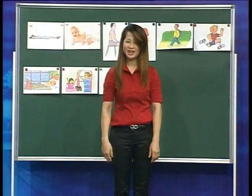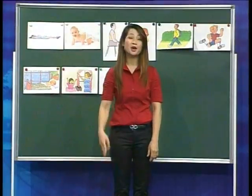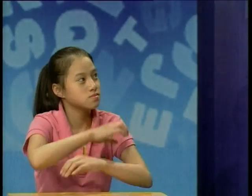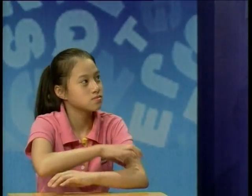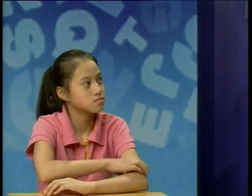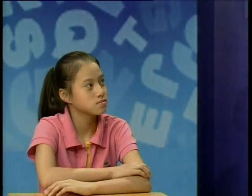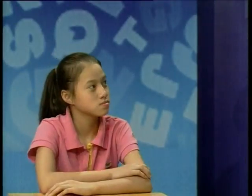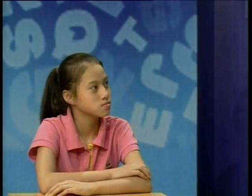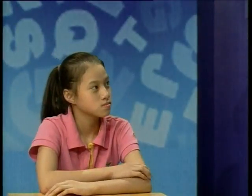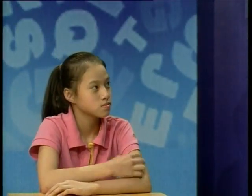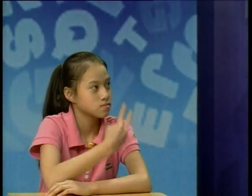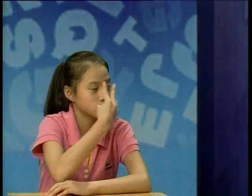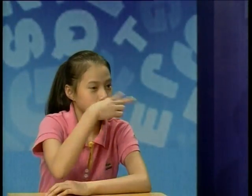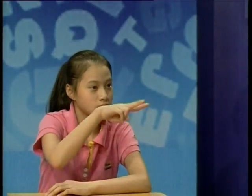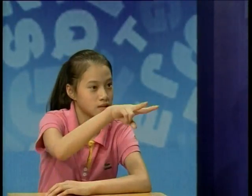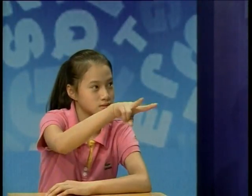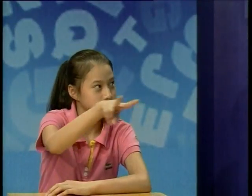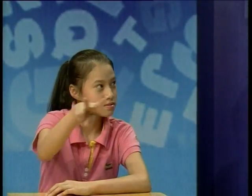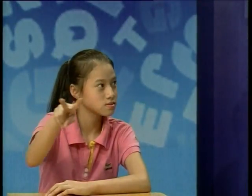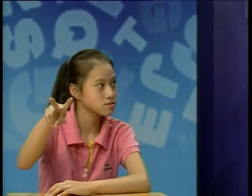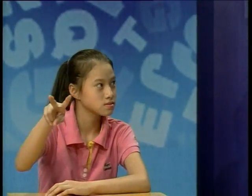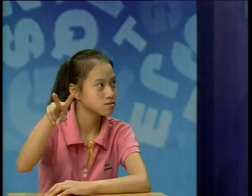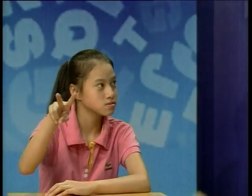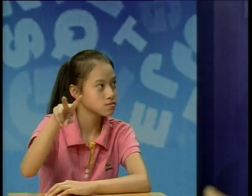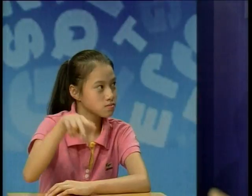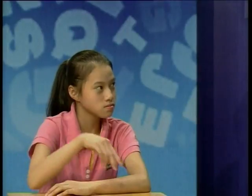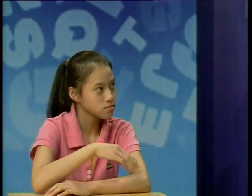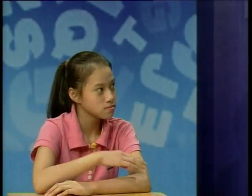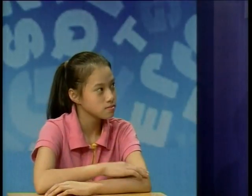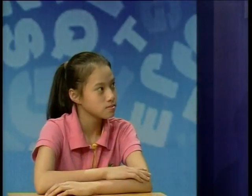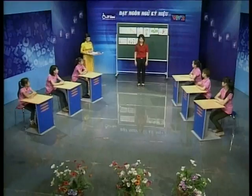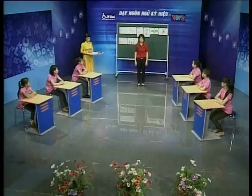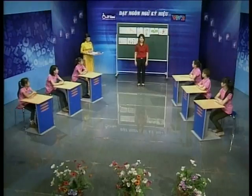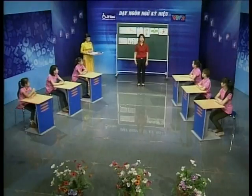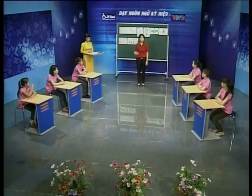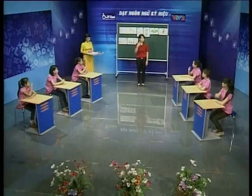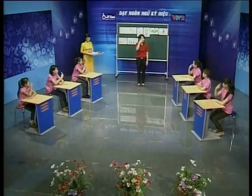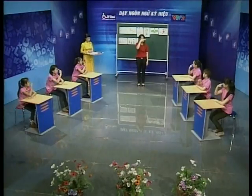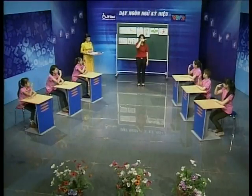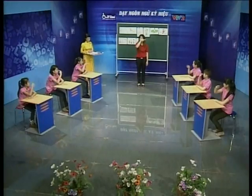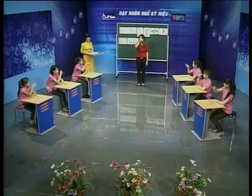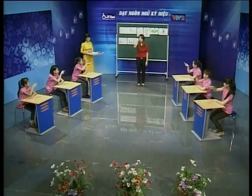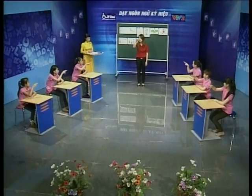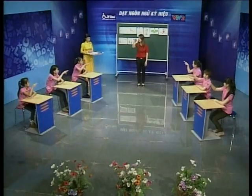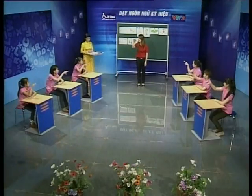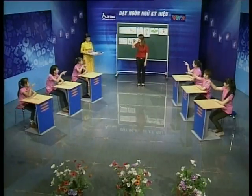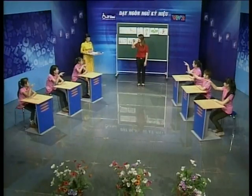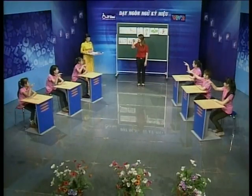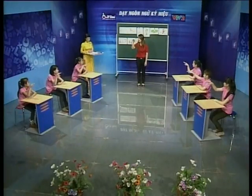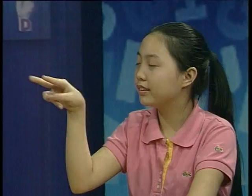Bạn ý đang nhìn đúng không Chúng ta hãy cùng học ký hiệu nhìn Tay phải để chữ cái ngón tay vờ Lòng bàn tay hướng vào trong đặt trước mắt Xoay